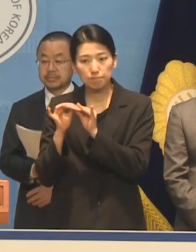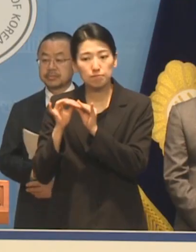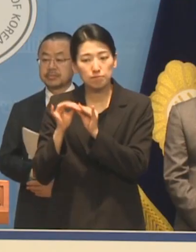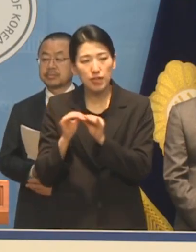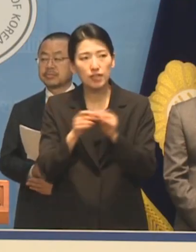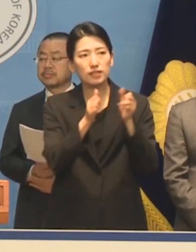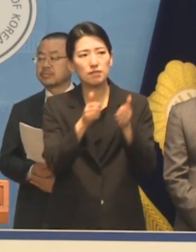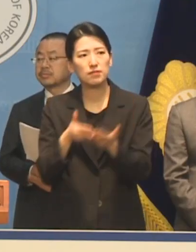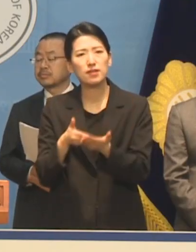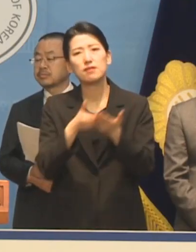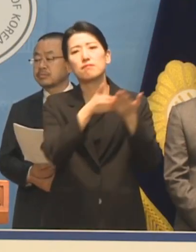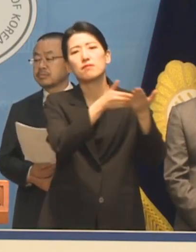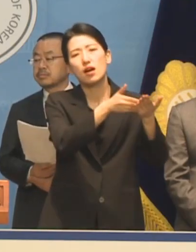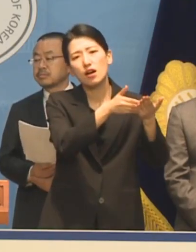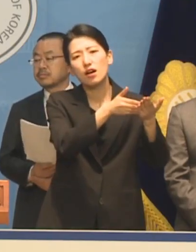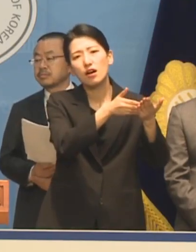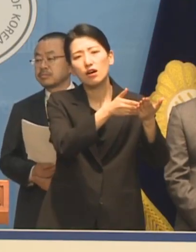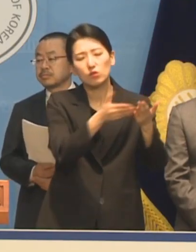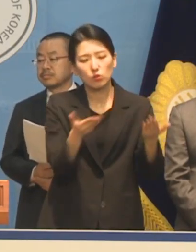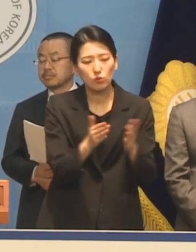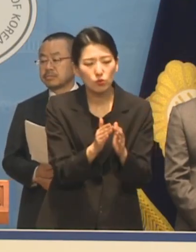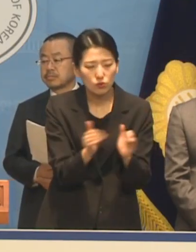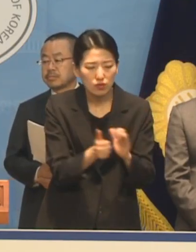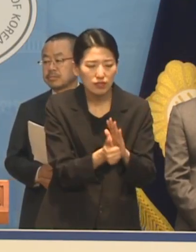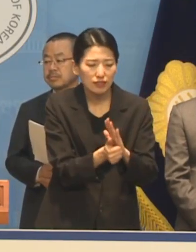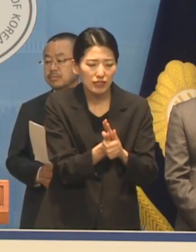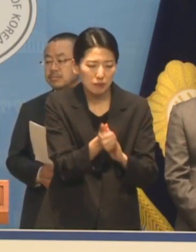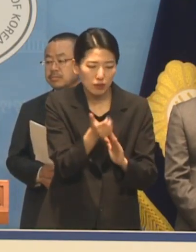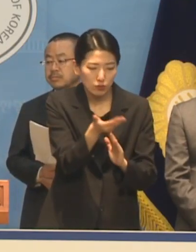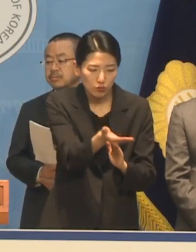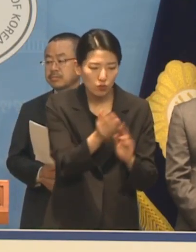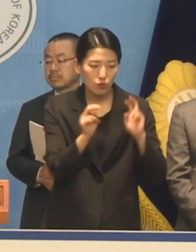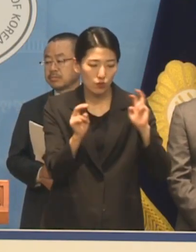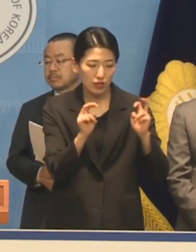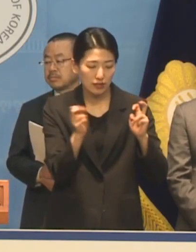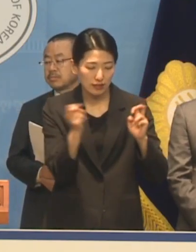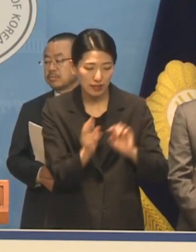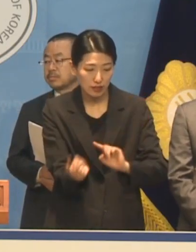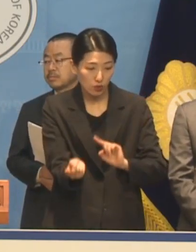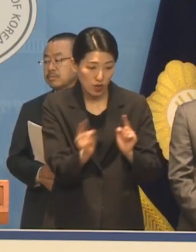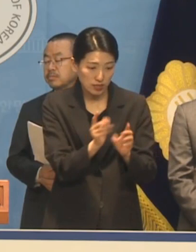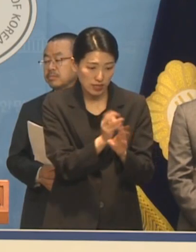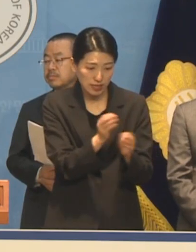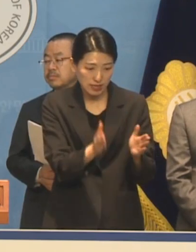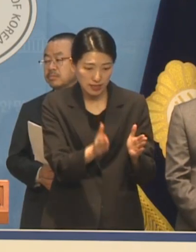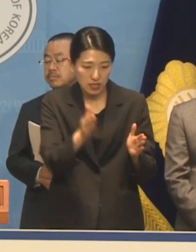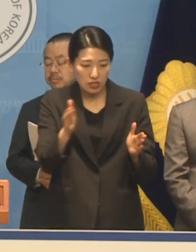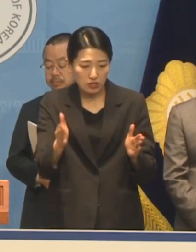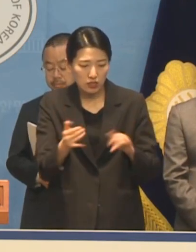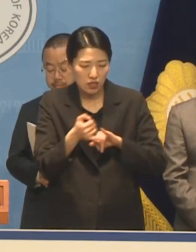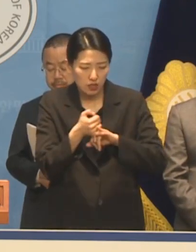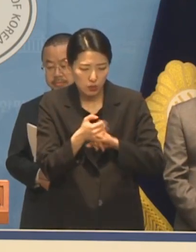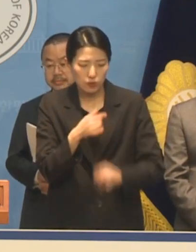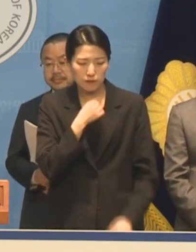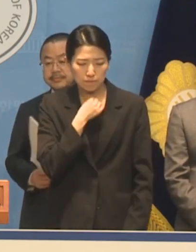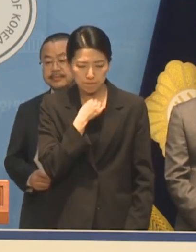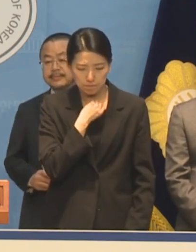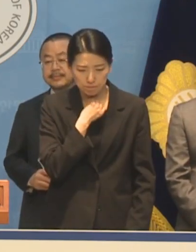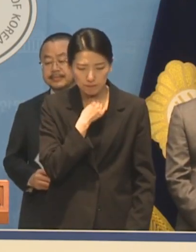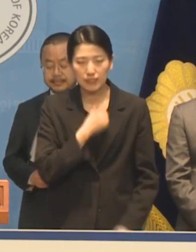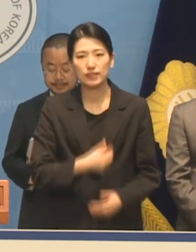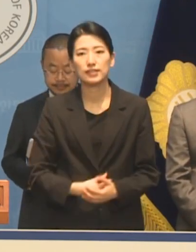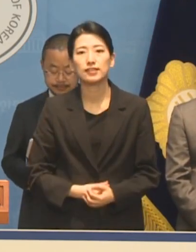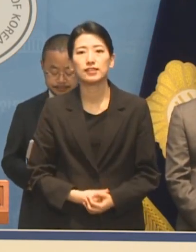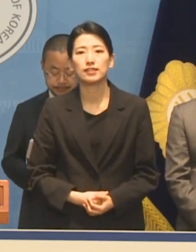전달되어서 노동자들의 희망을 잇는 회생의 기회가 다시 한번 마련되기를 간절히